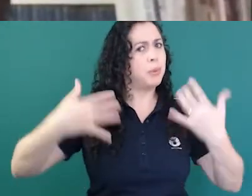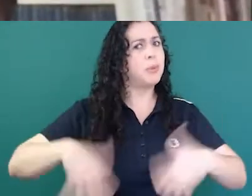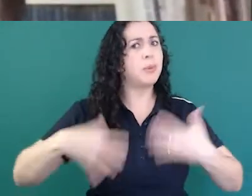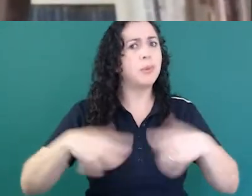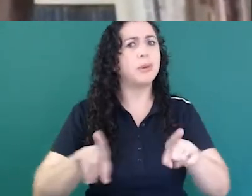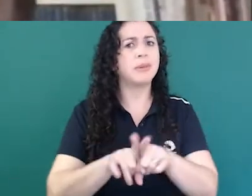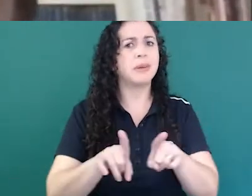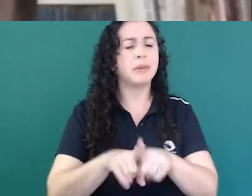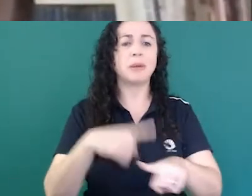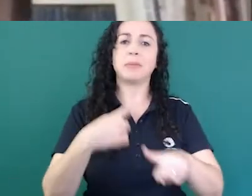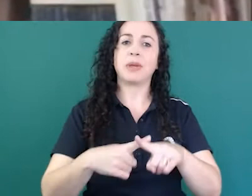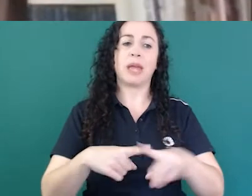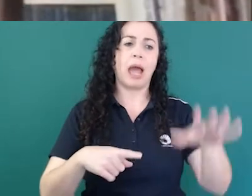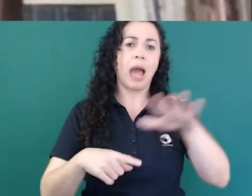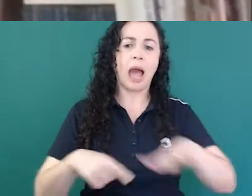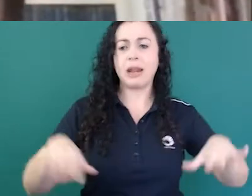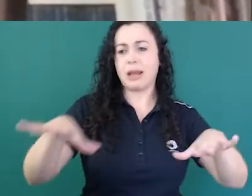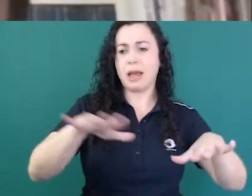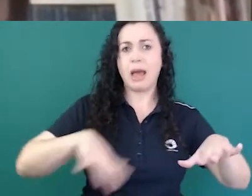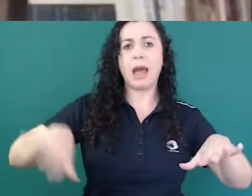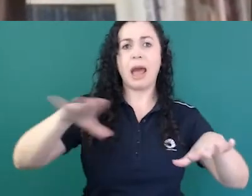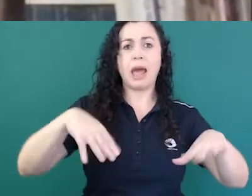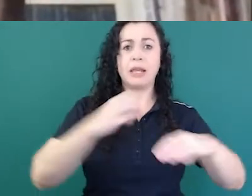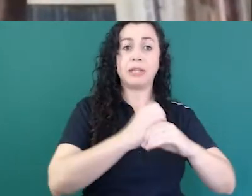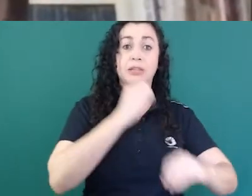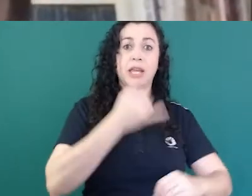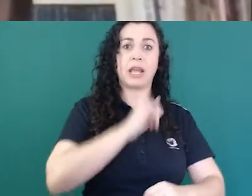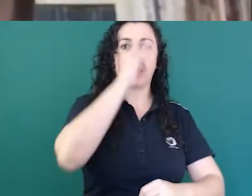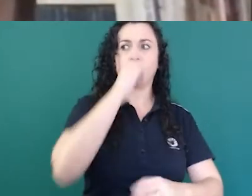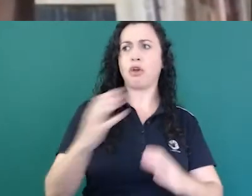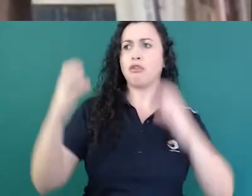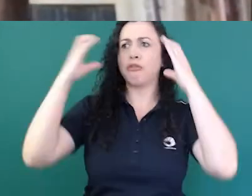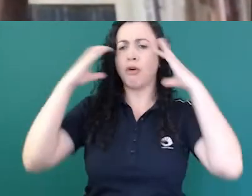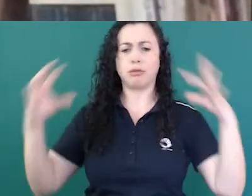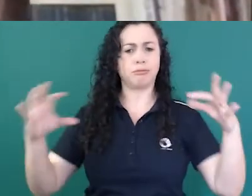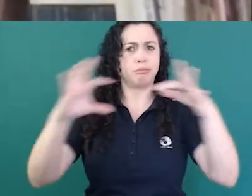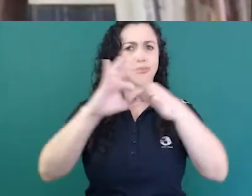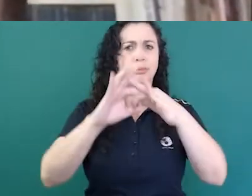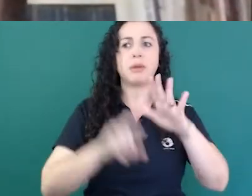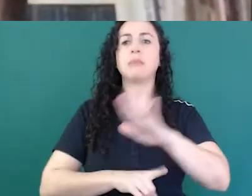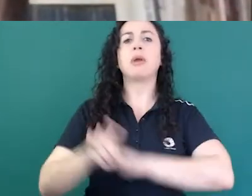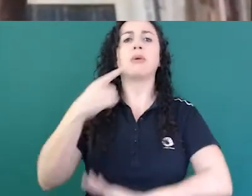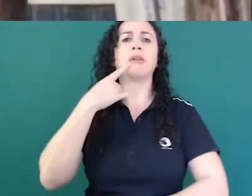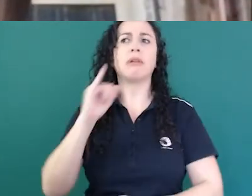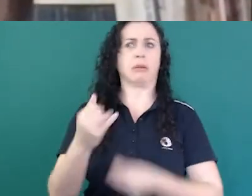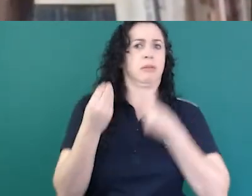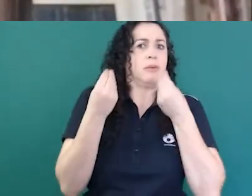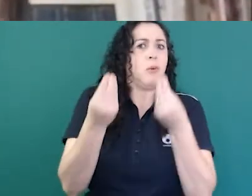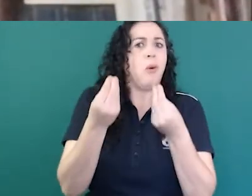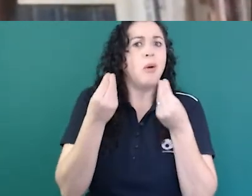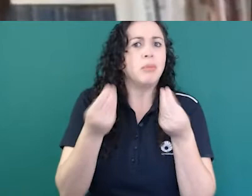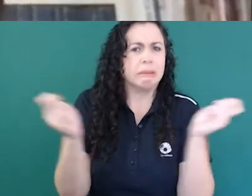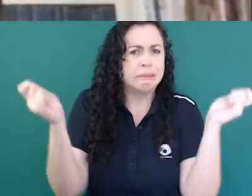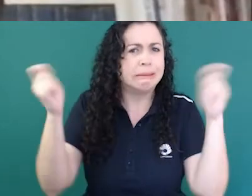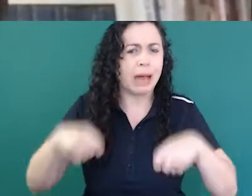Temos aí duas áreas, engenharia elétrica e fomodiologia. Eu pergunto para a Ivani, como é fazer esse